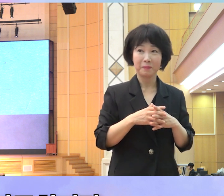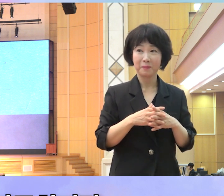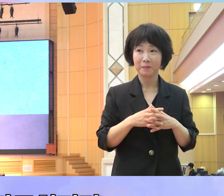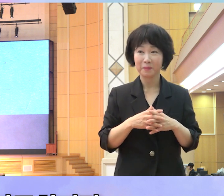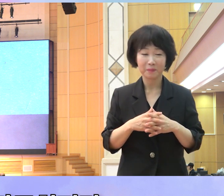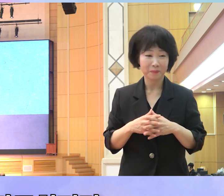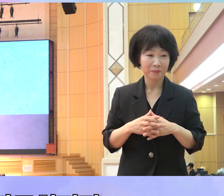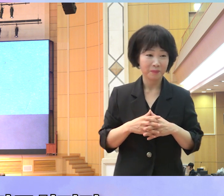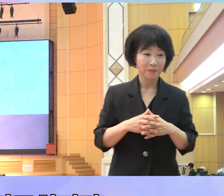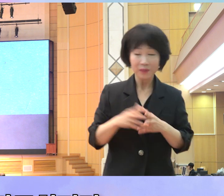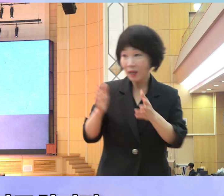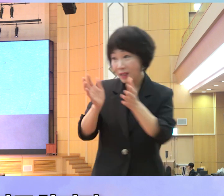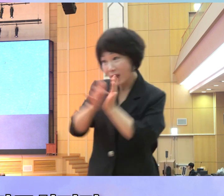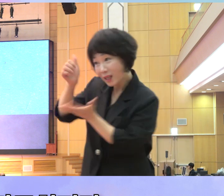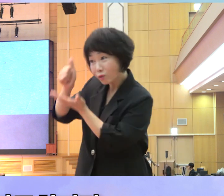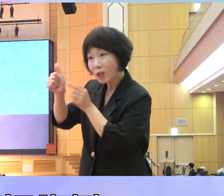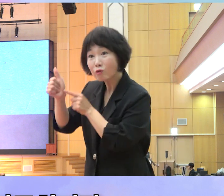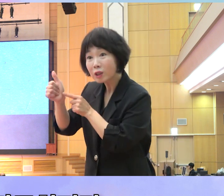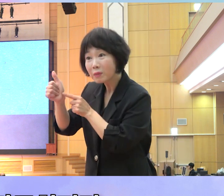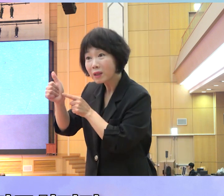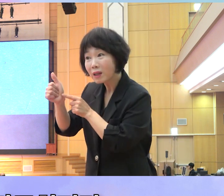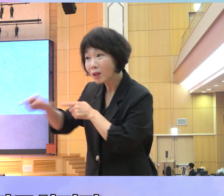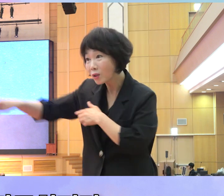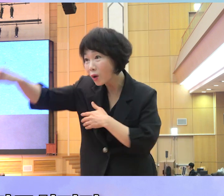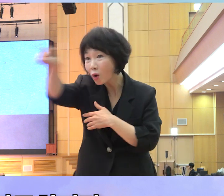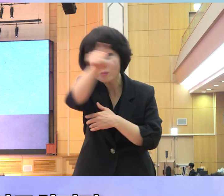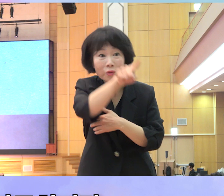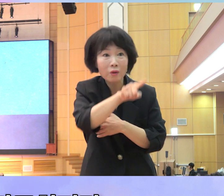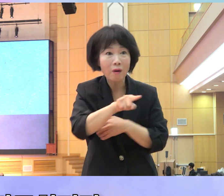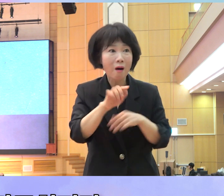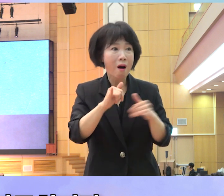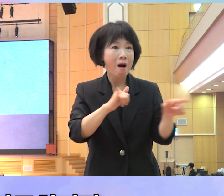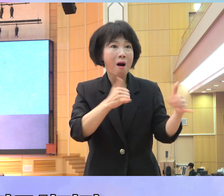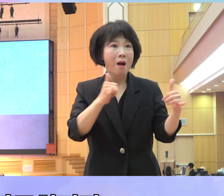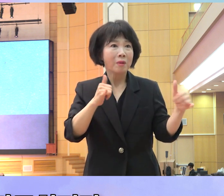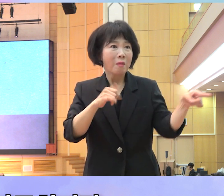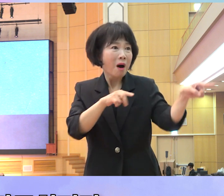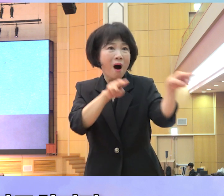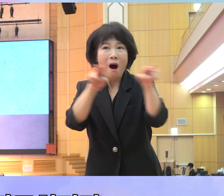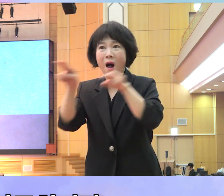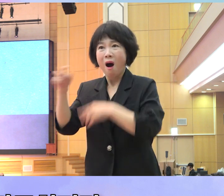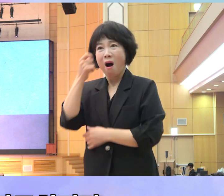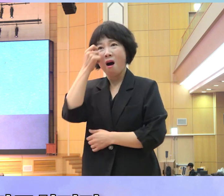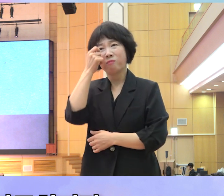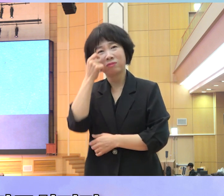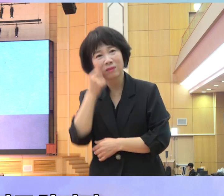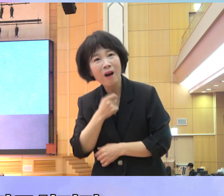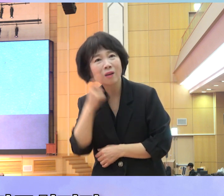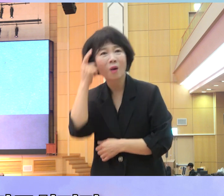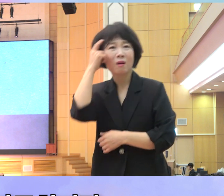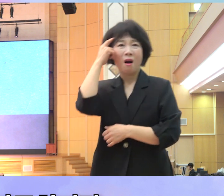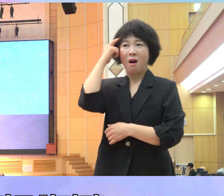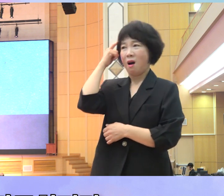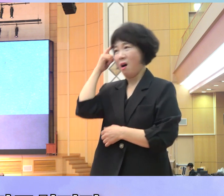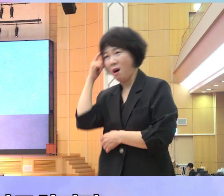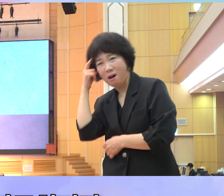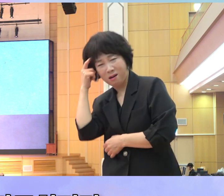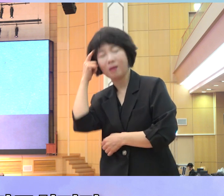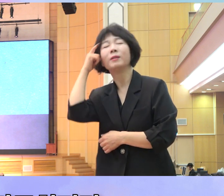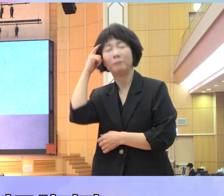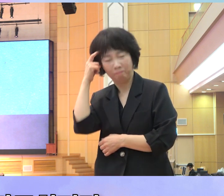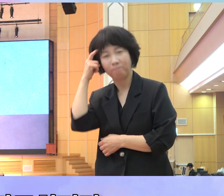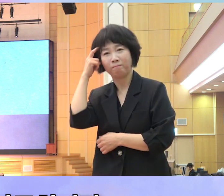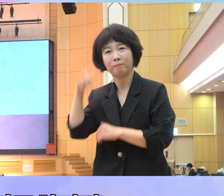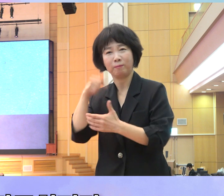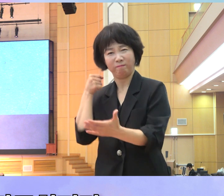예수님이 사람들을 불쌍히 여기셨기 때문에, 그래서 병자들 고쳐주시고 굶주린 자에게 오병이어의 기적을 일으켜 주신